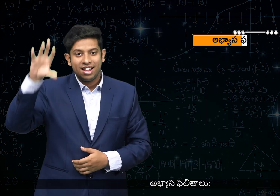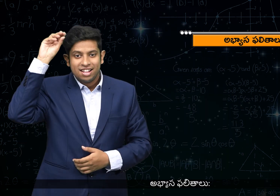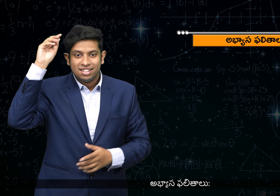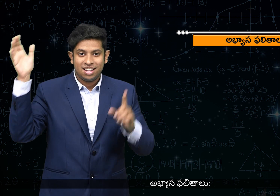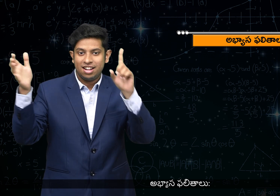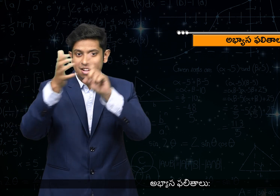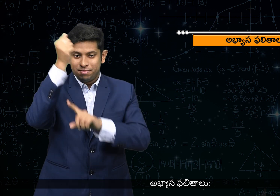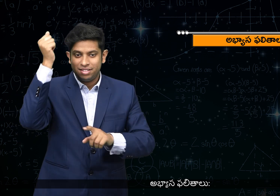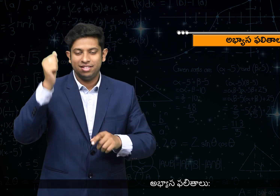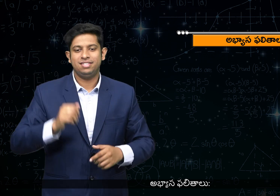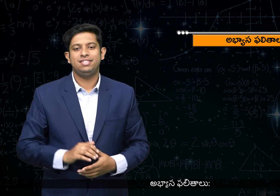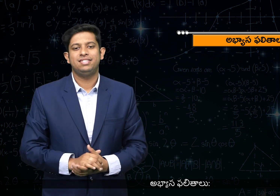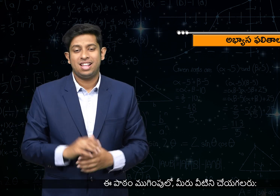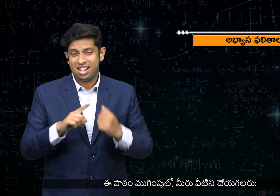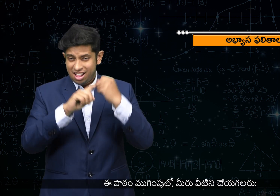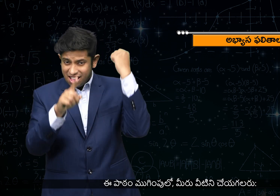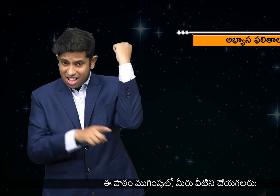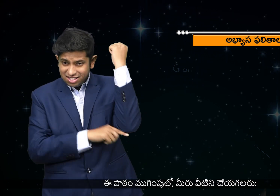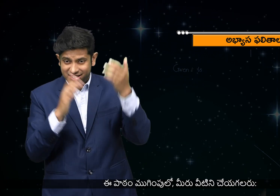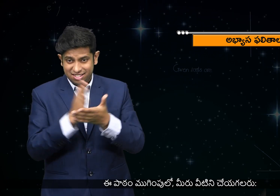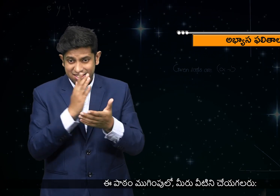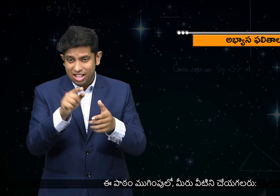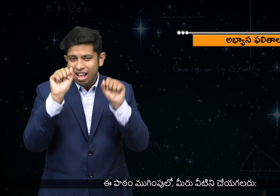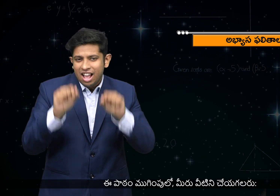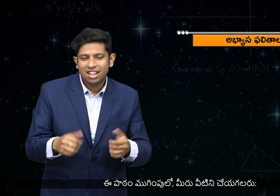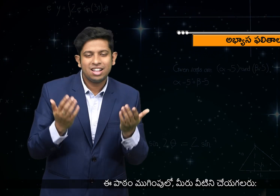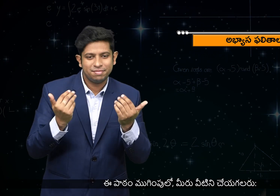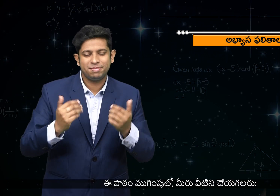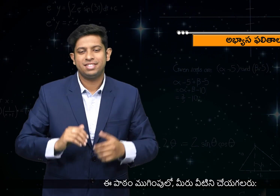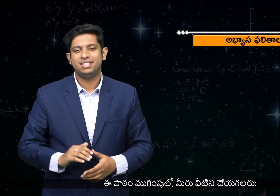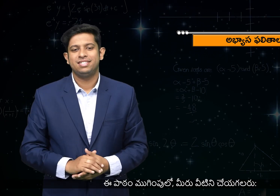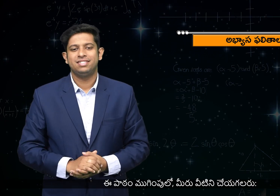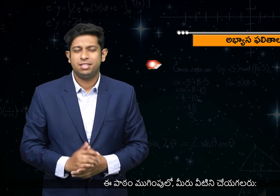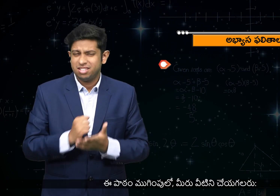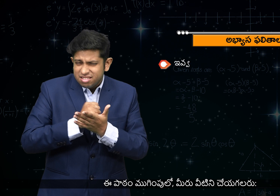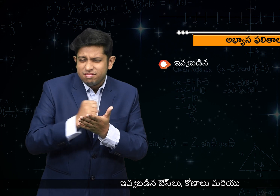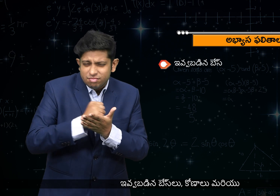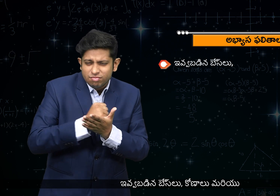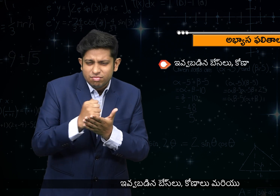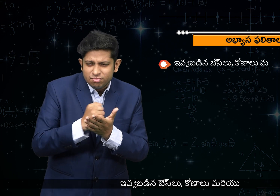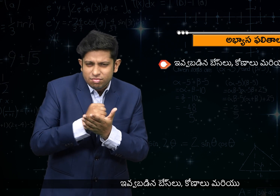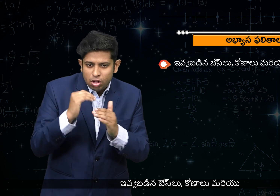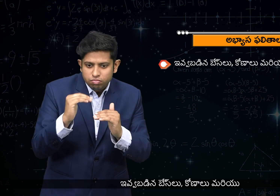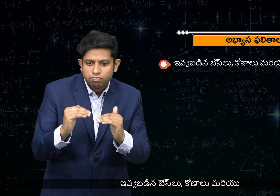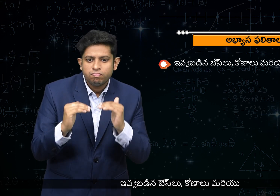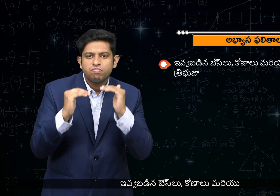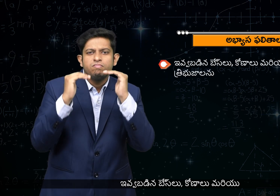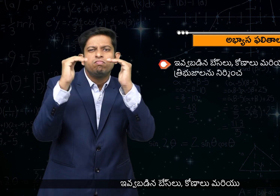అభ్యాస ఫలితాలు. ఈ పాఠం ముగింపులో మీరు వీటిని చేయగలరు. ఇవ్వబడిన బేస్లు,